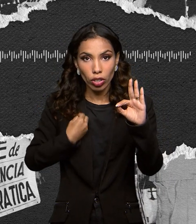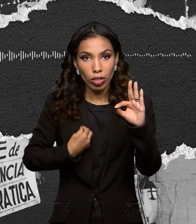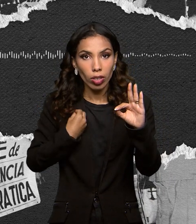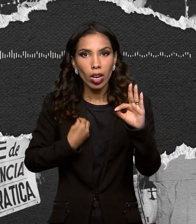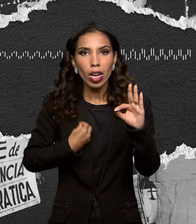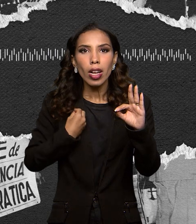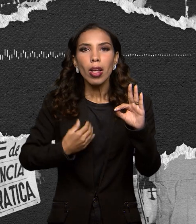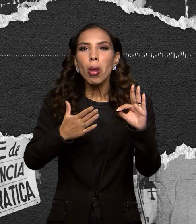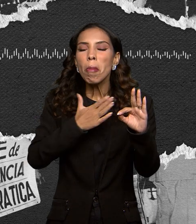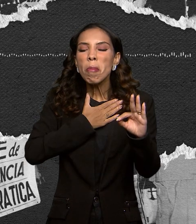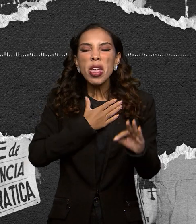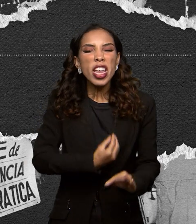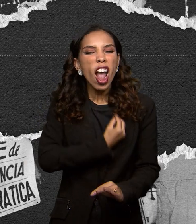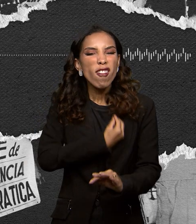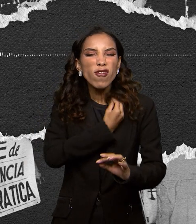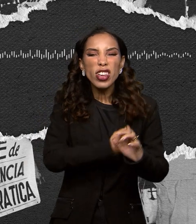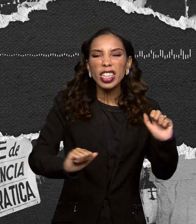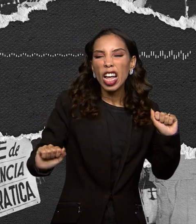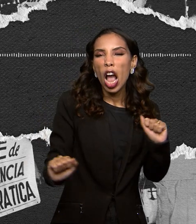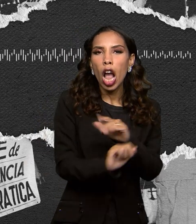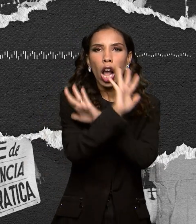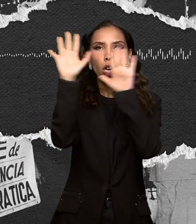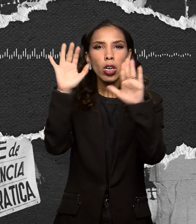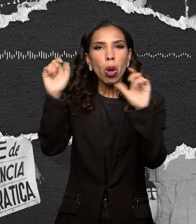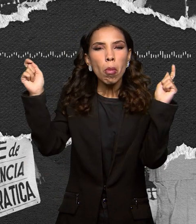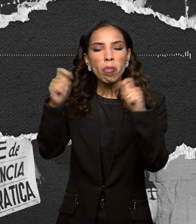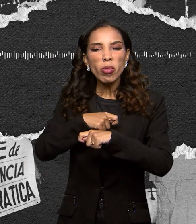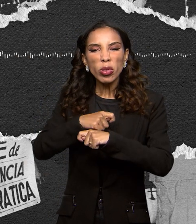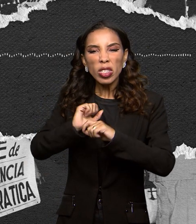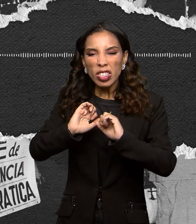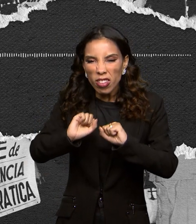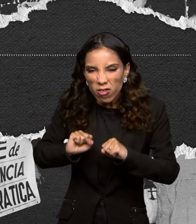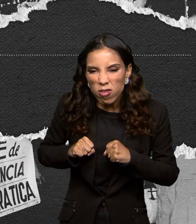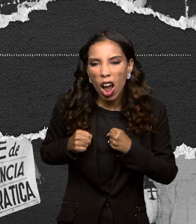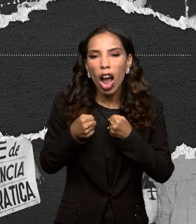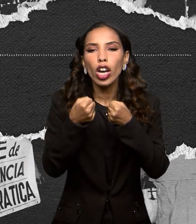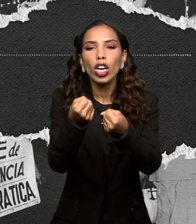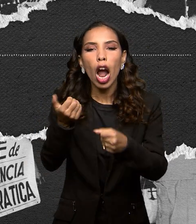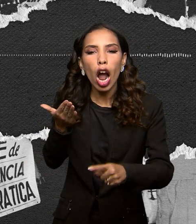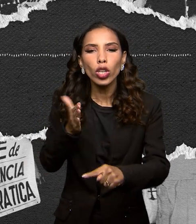maior glória da minha vida ter podido servir ao meu país.